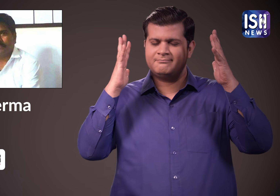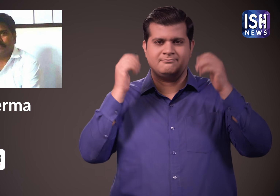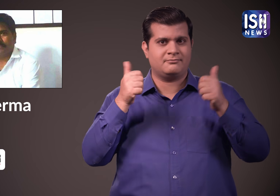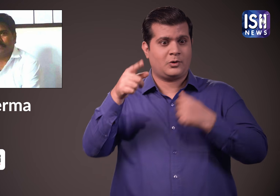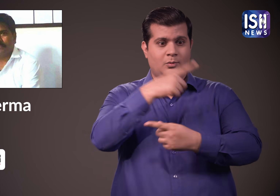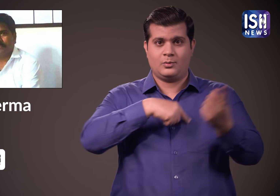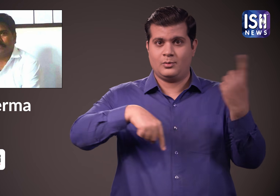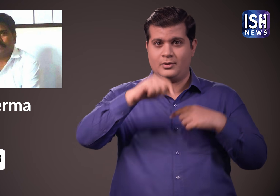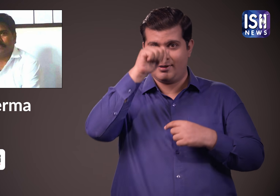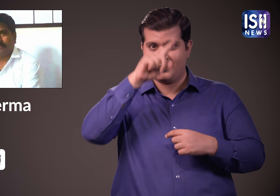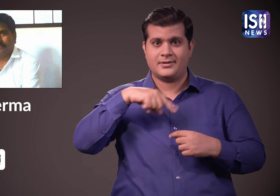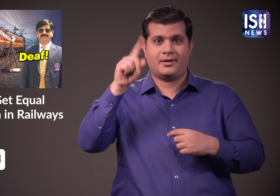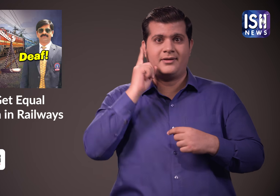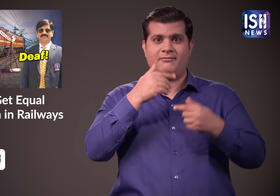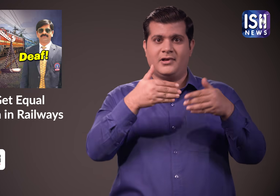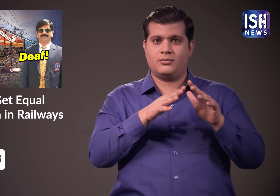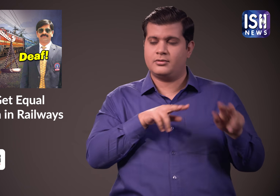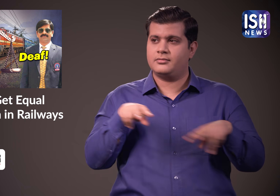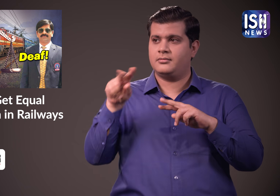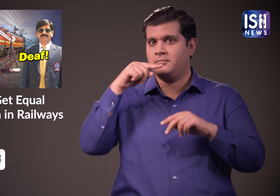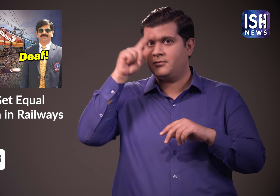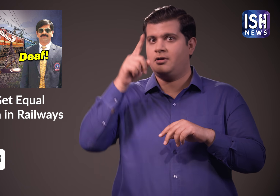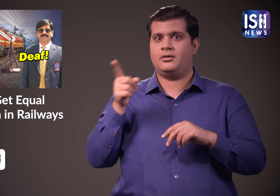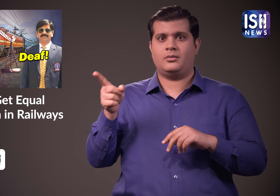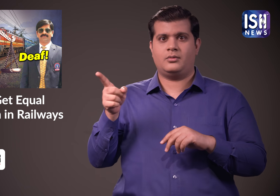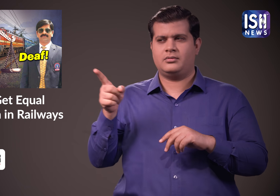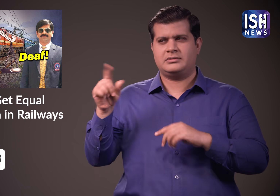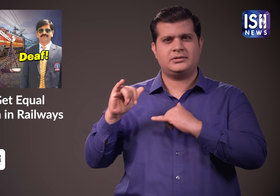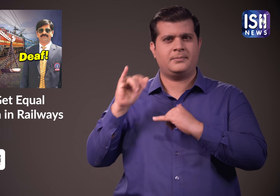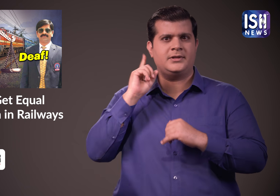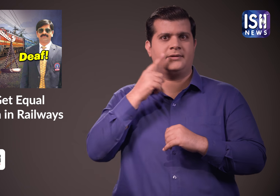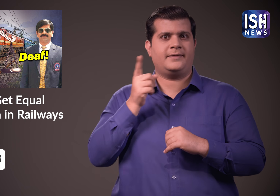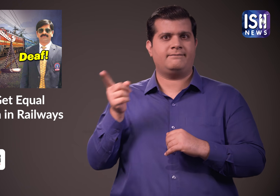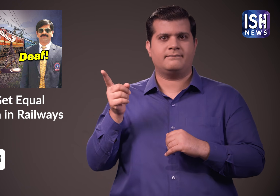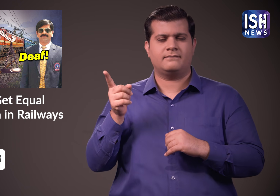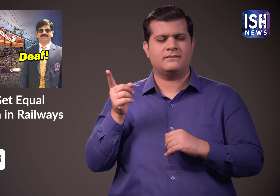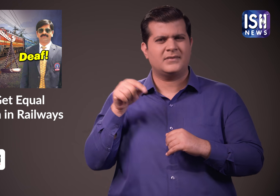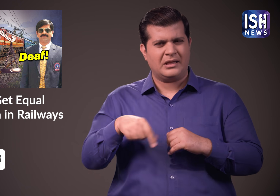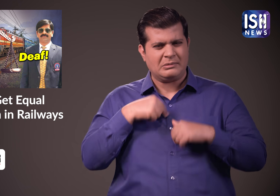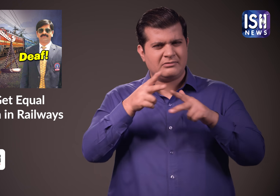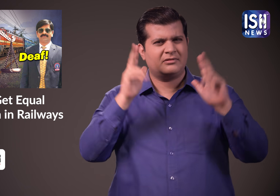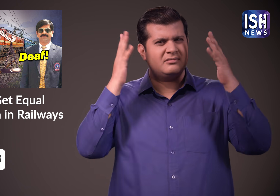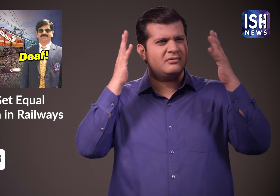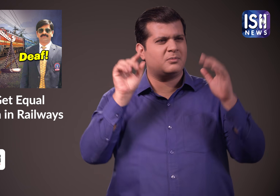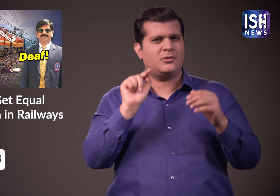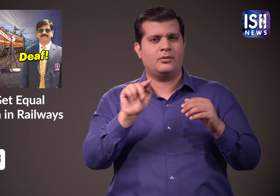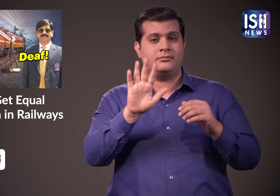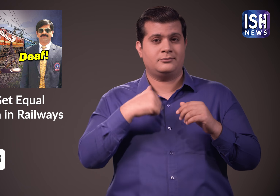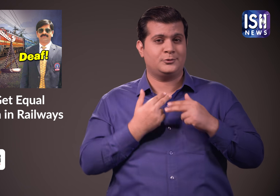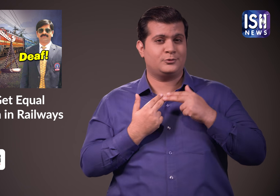हम सभी को उनकी सरहाना करनी चाहिए। विडियो देखने के बाद आप समच जाएंगे कि